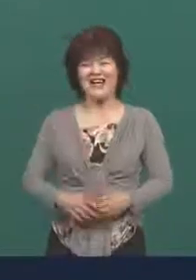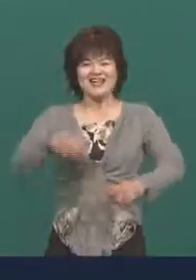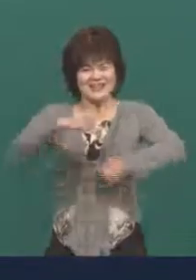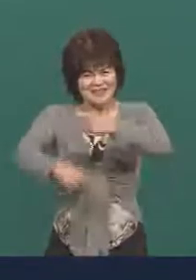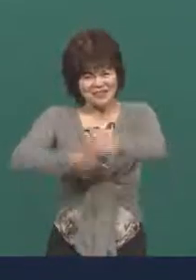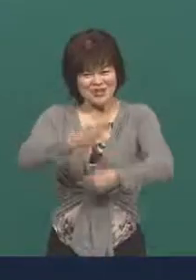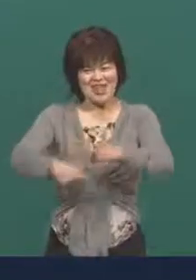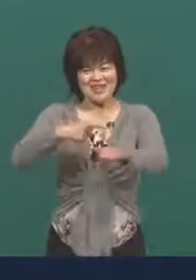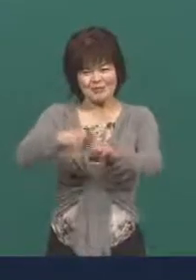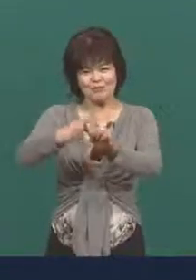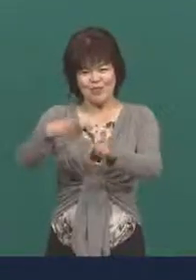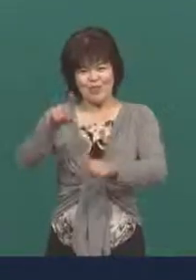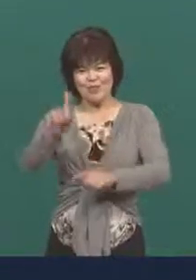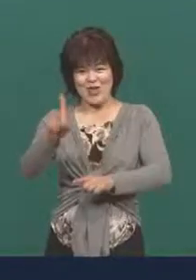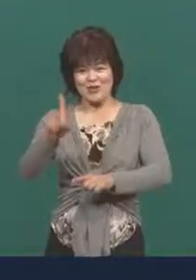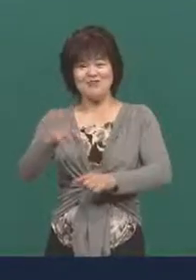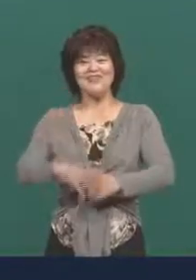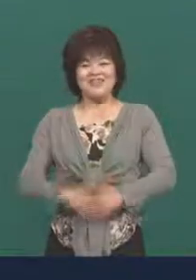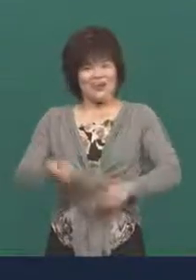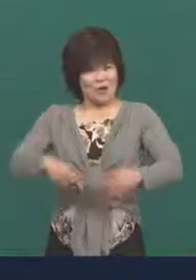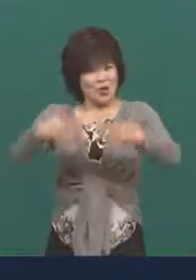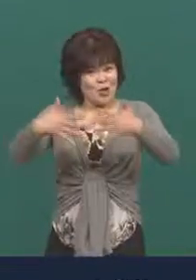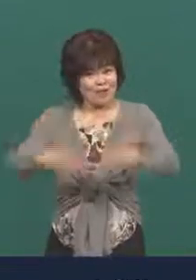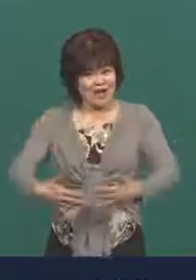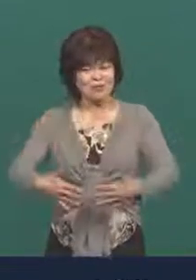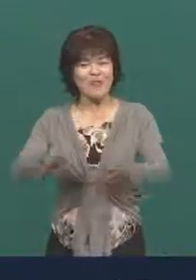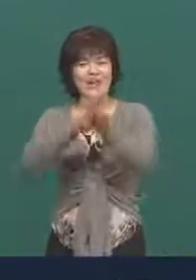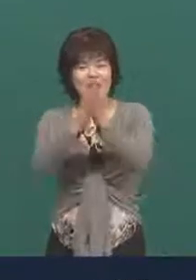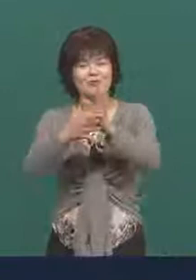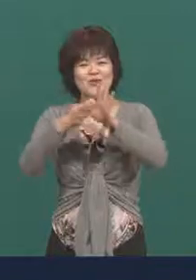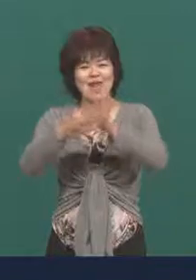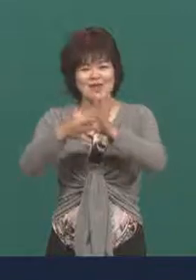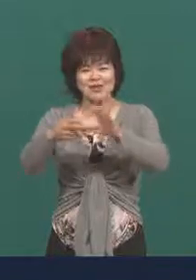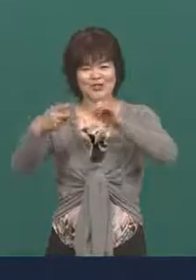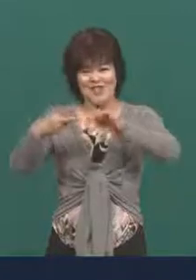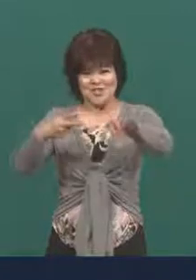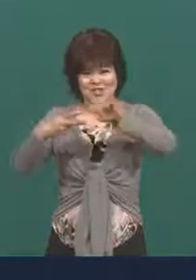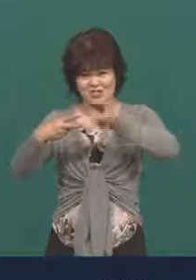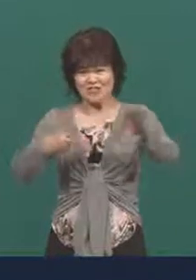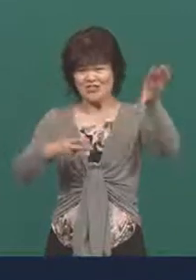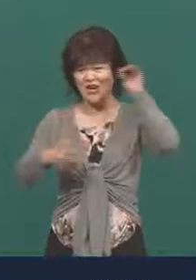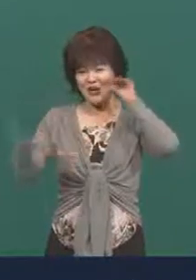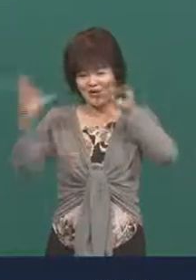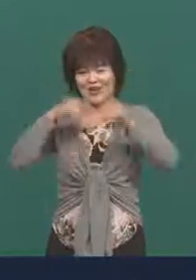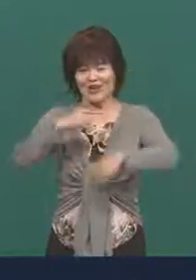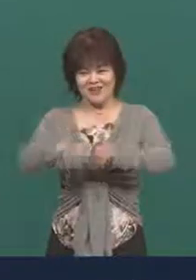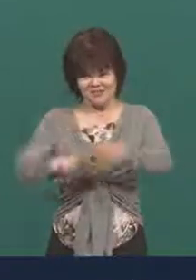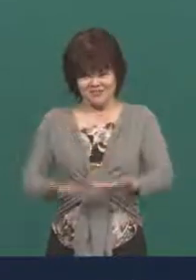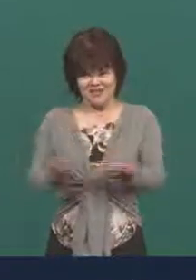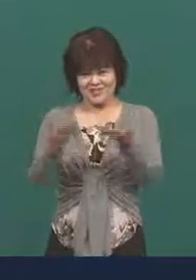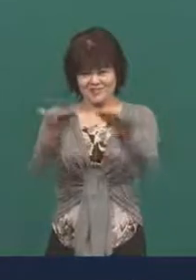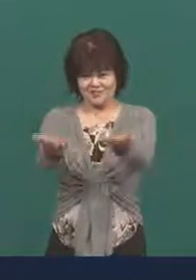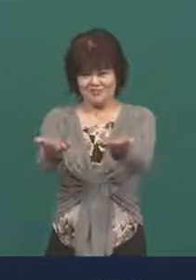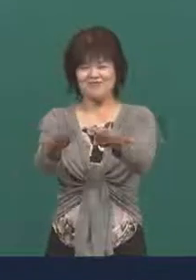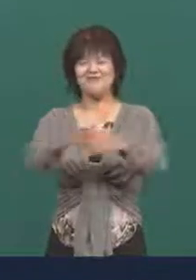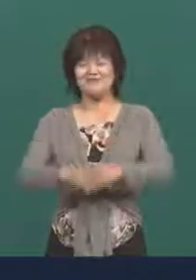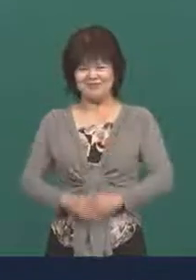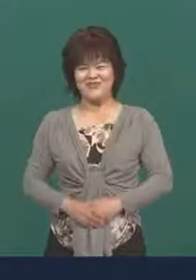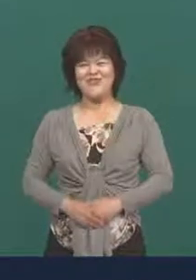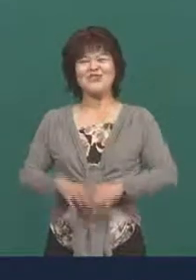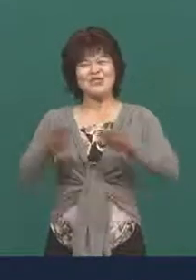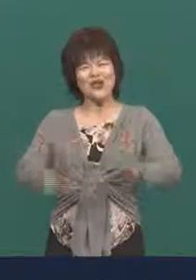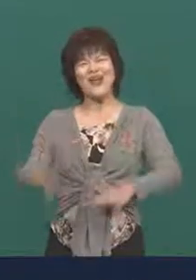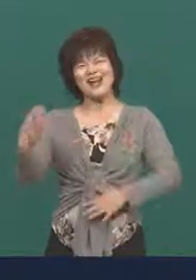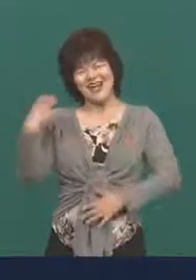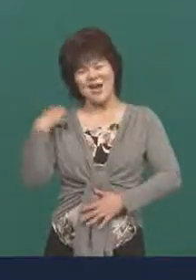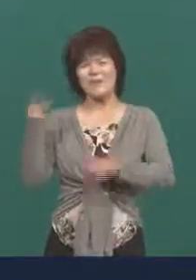ちは、シワタイムプラスワンの時間です。この番組は滋賀県政に関するニュースや情報を手話でお届けする